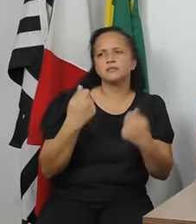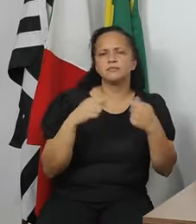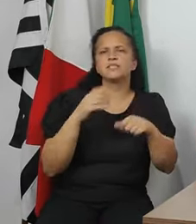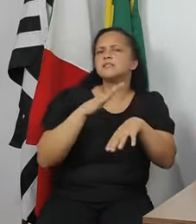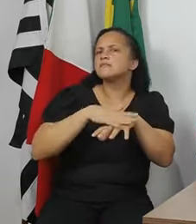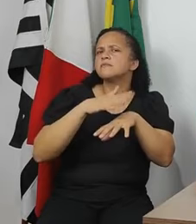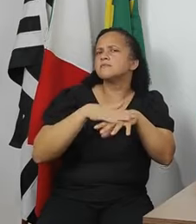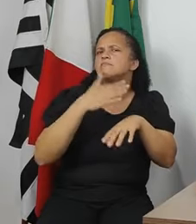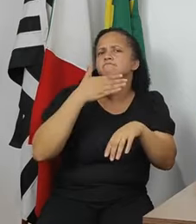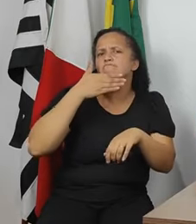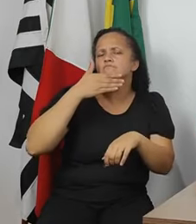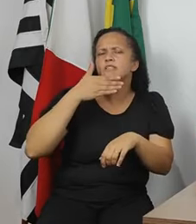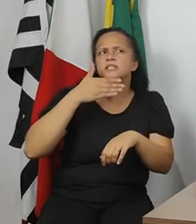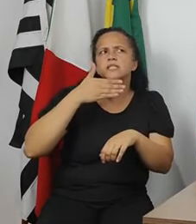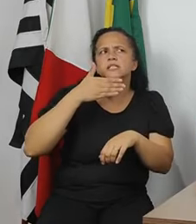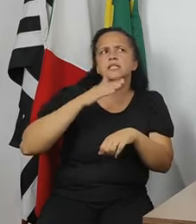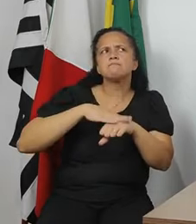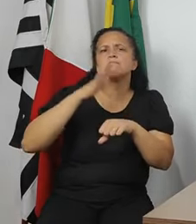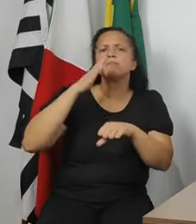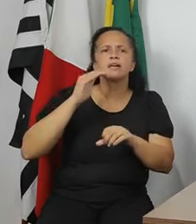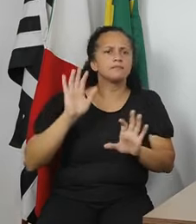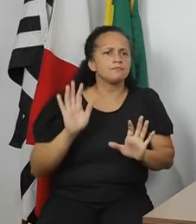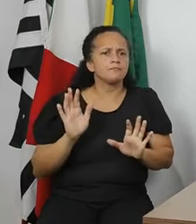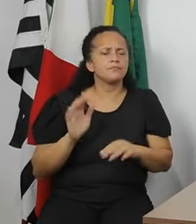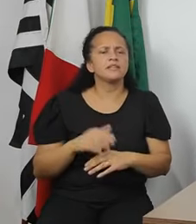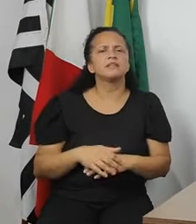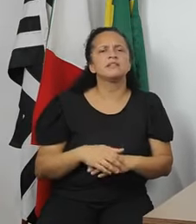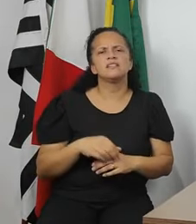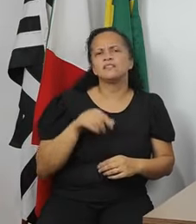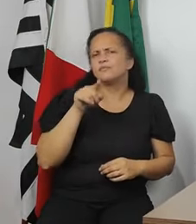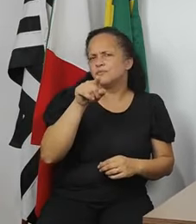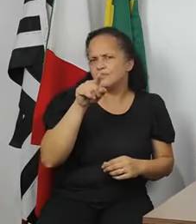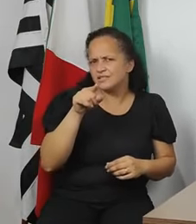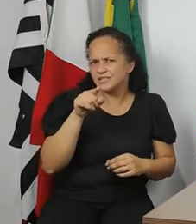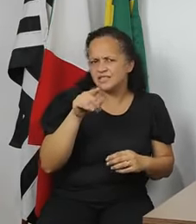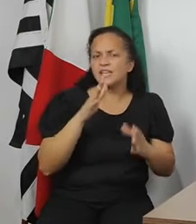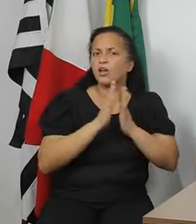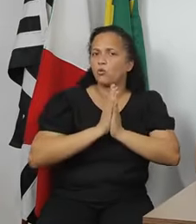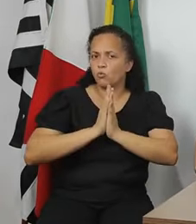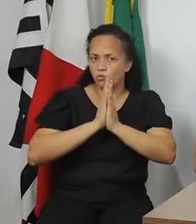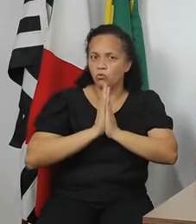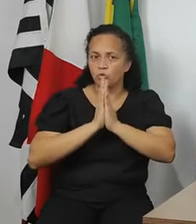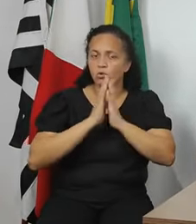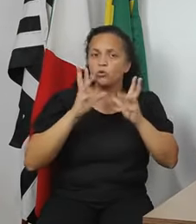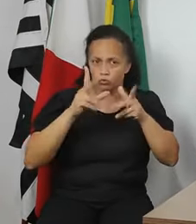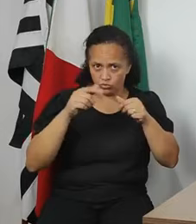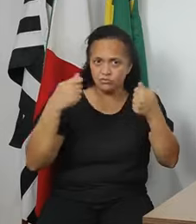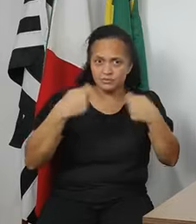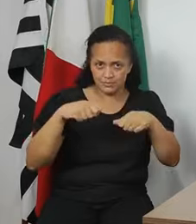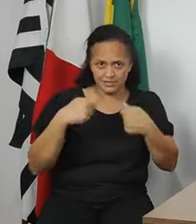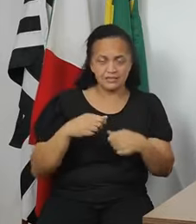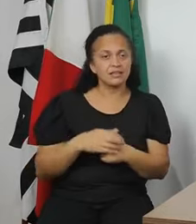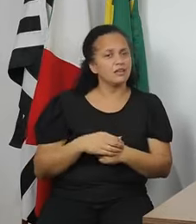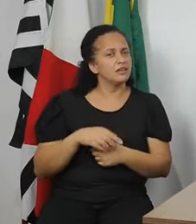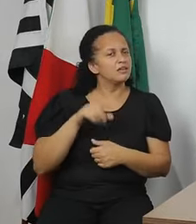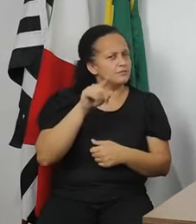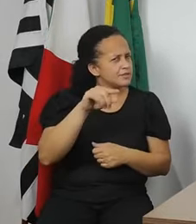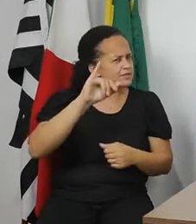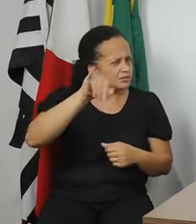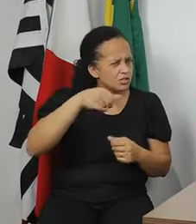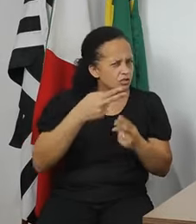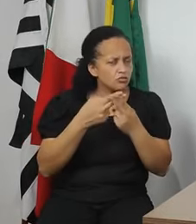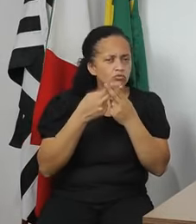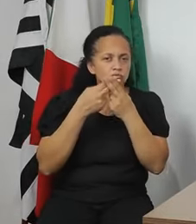mais, né? Se a gente orou o máximo que a gente deveria, se a gente jejuou o que a gente deveria